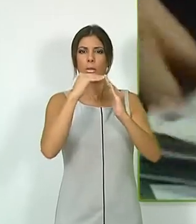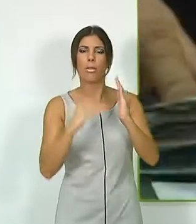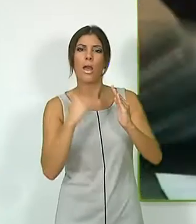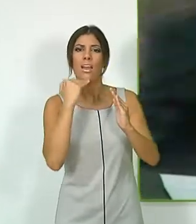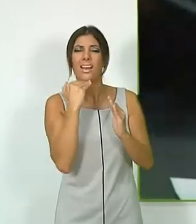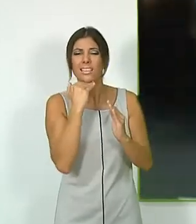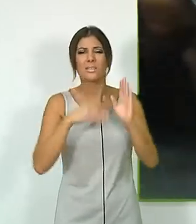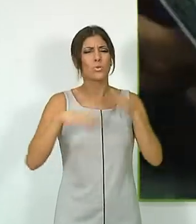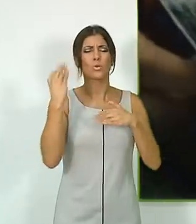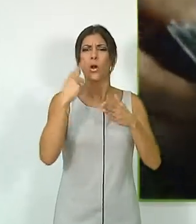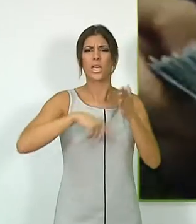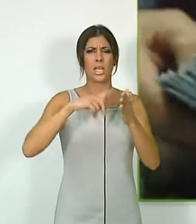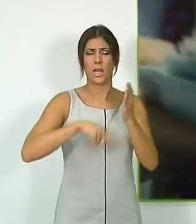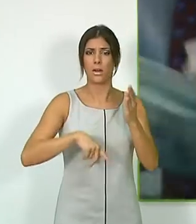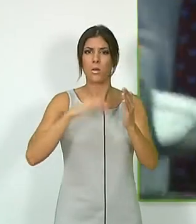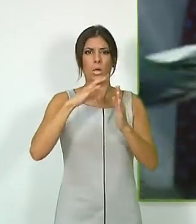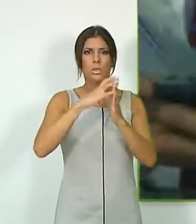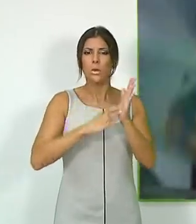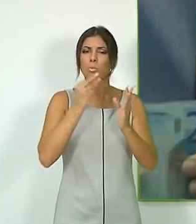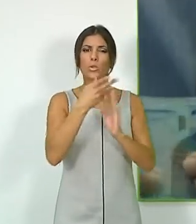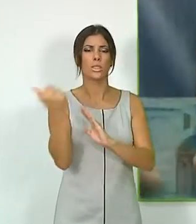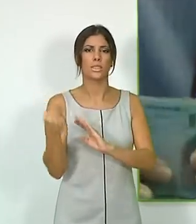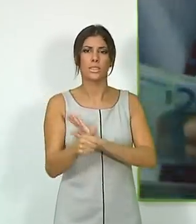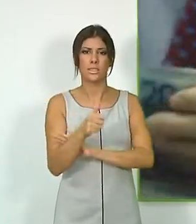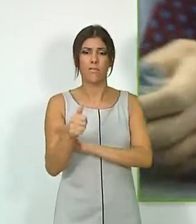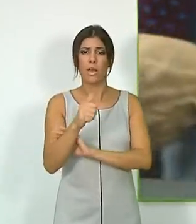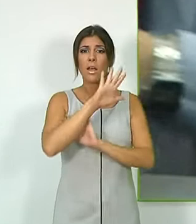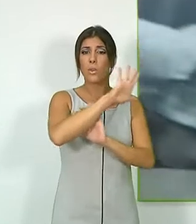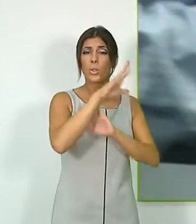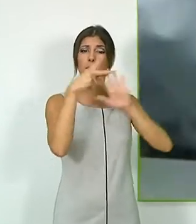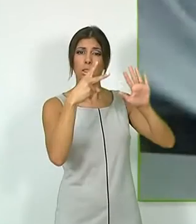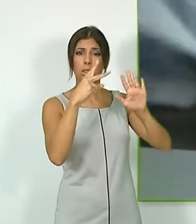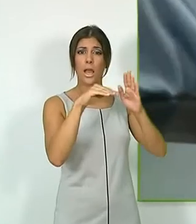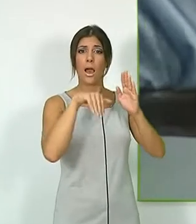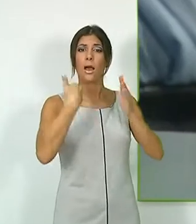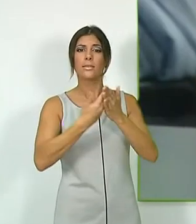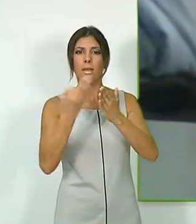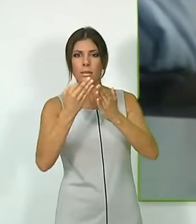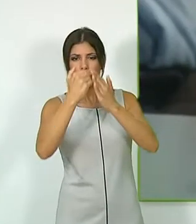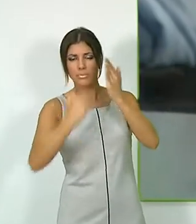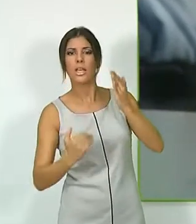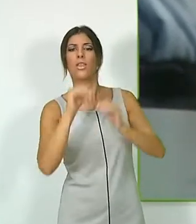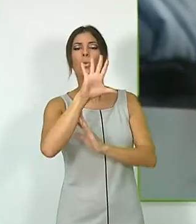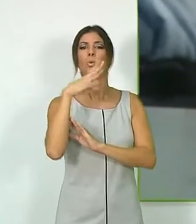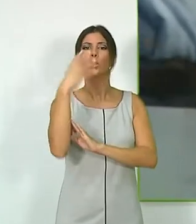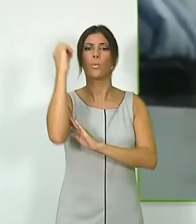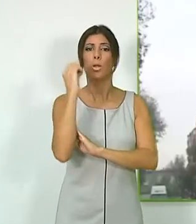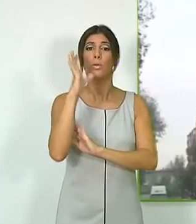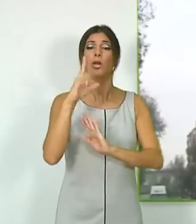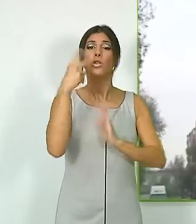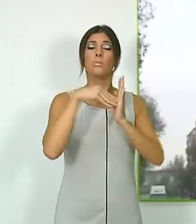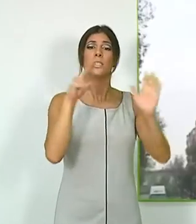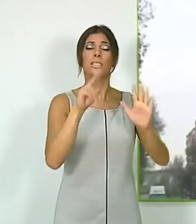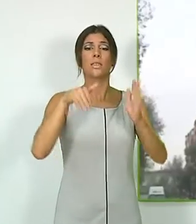casi 90.000 alquileres sumergidos, con una ligera reducción del fraude, que pasó del 57 al 54%. Sin